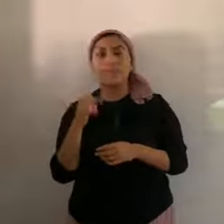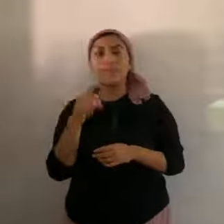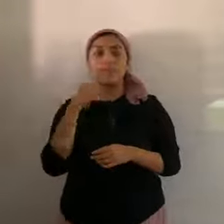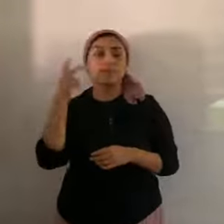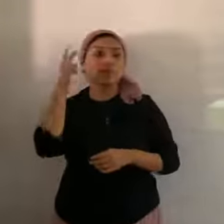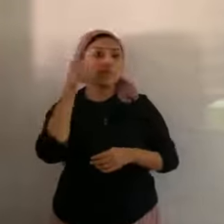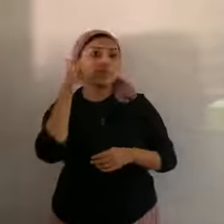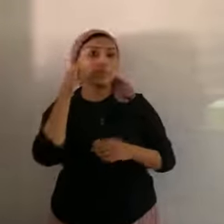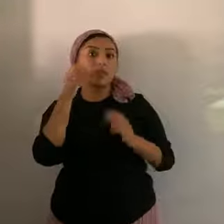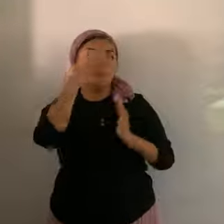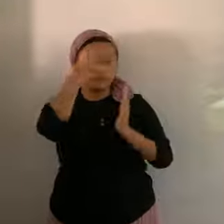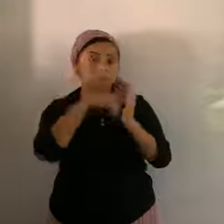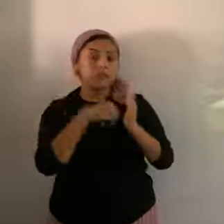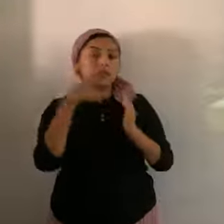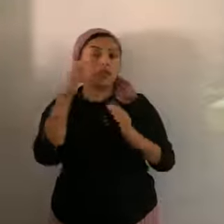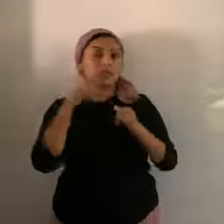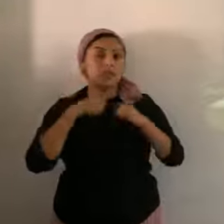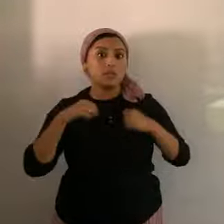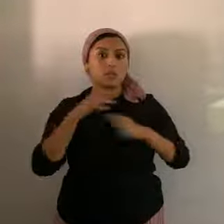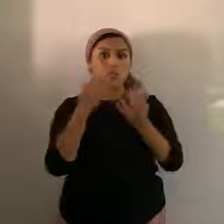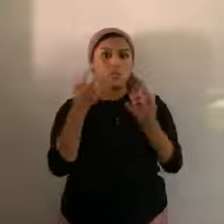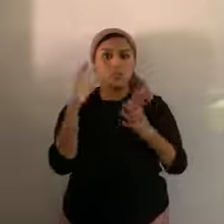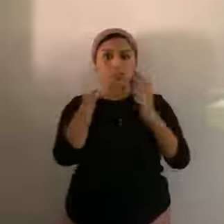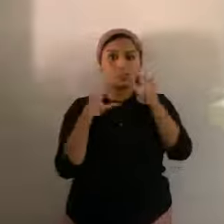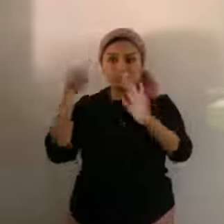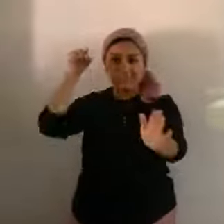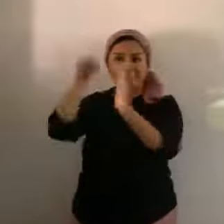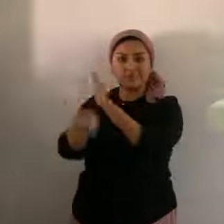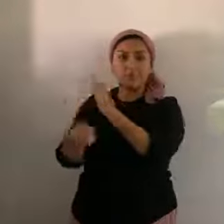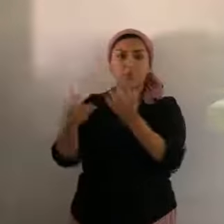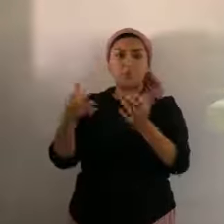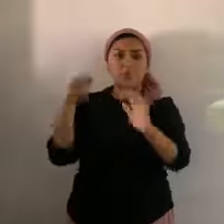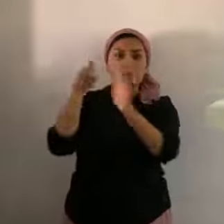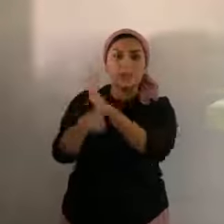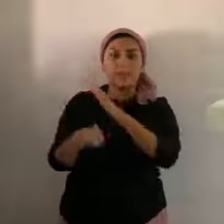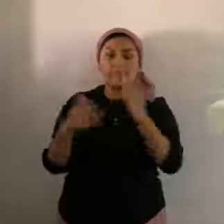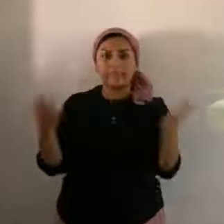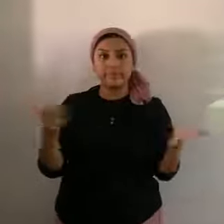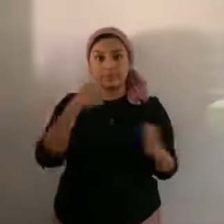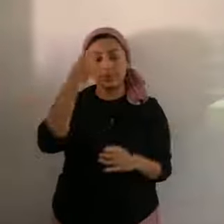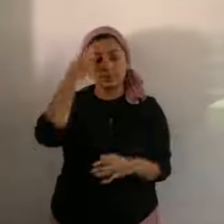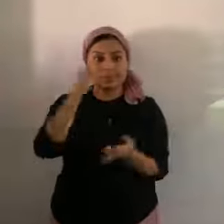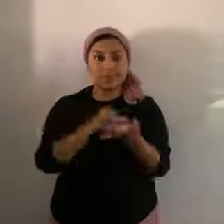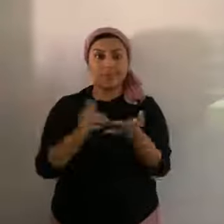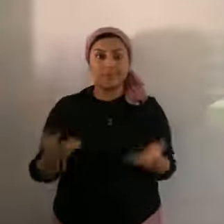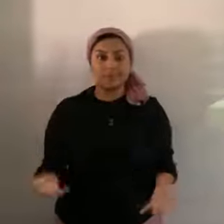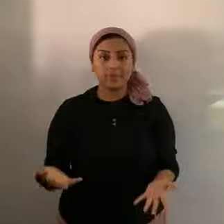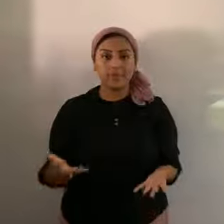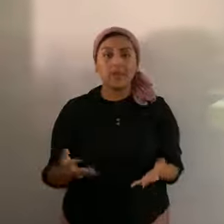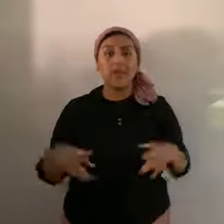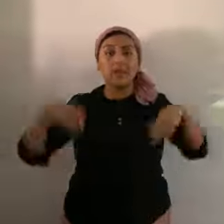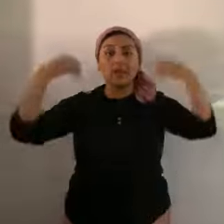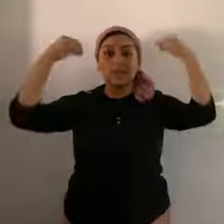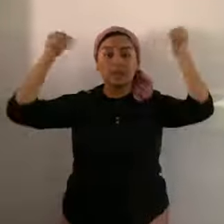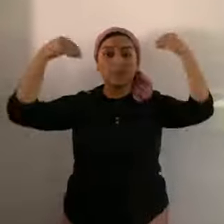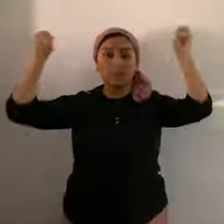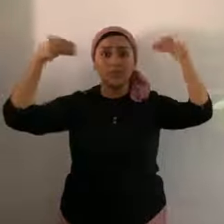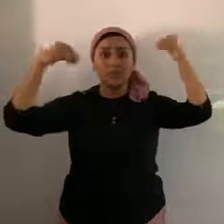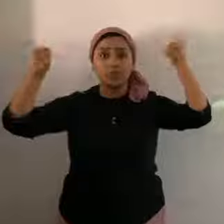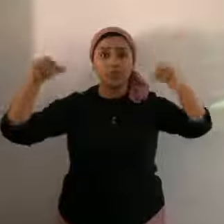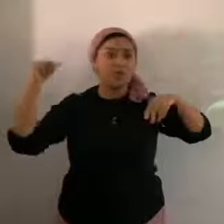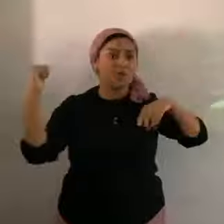los principales cuanín y buscaban cómo matarle. Imagínate, imagínate esto. Un mercado,